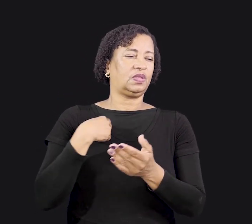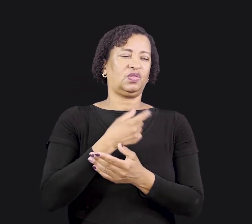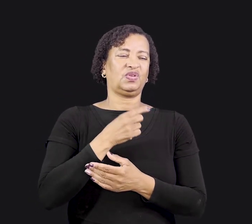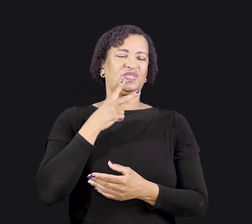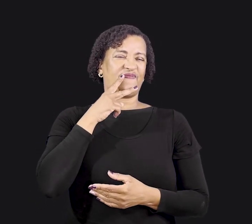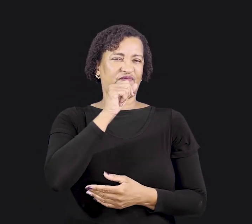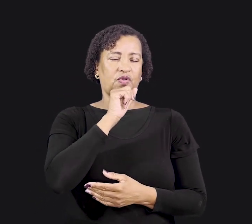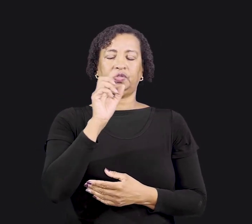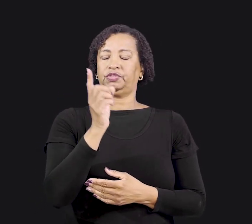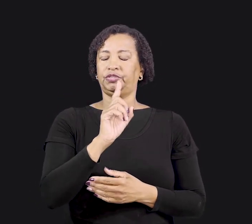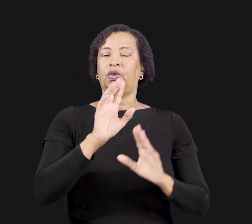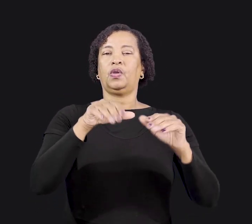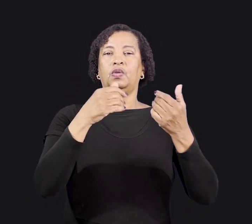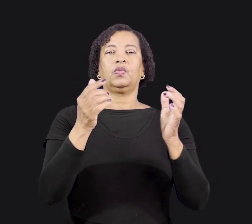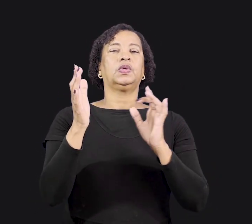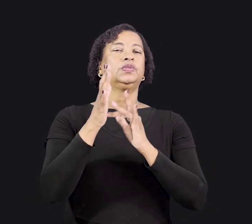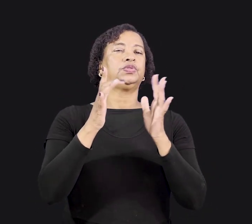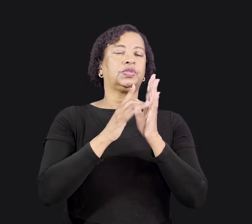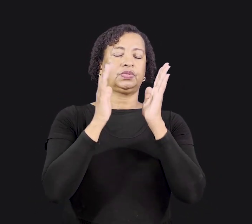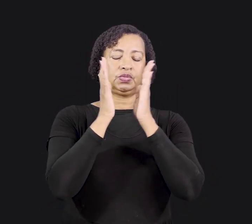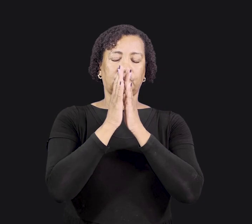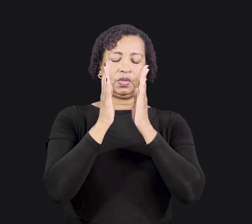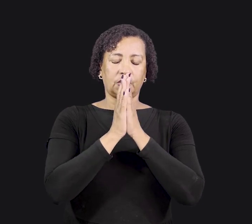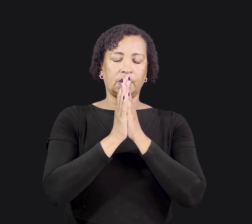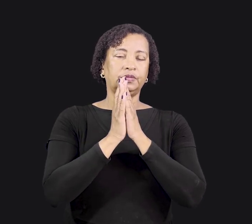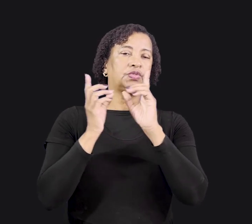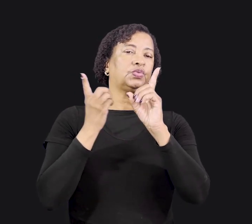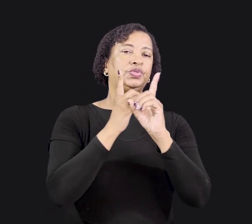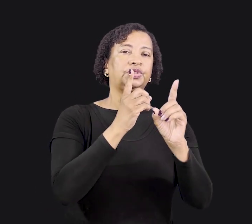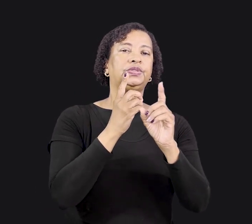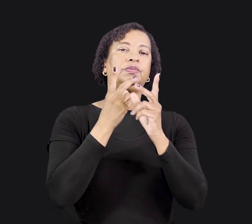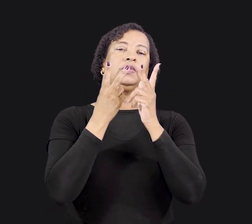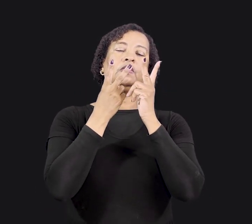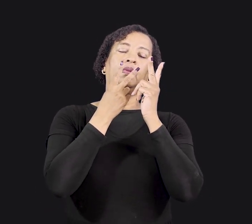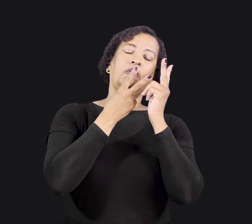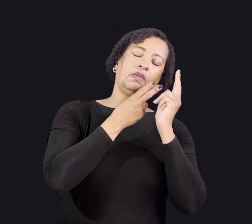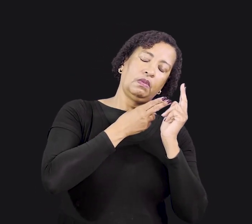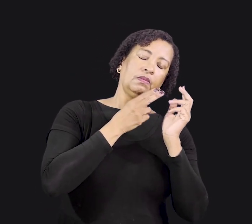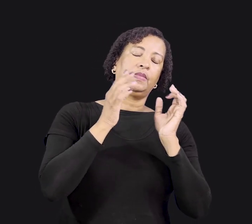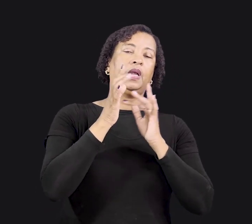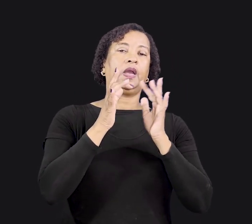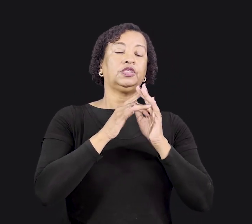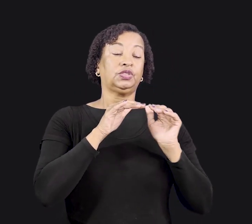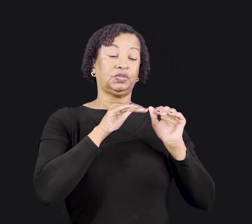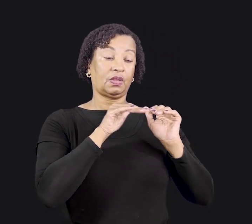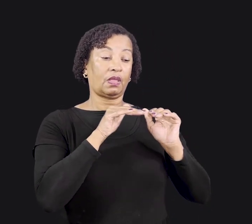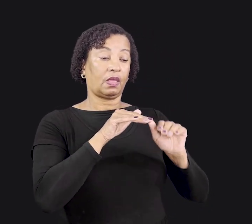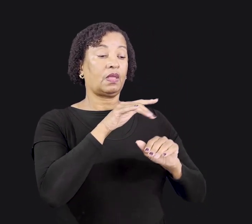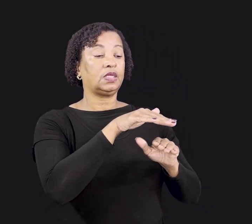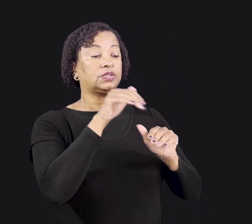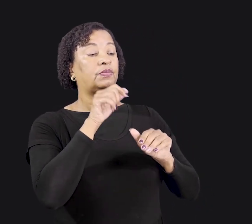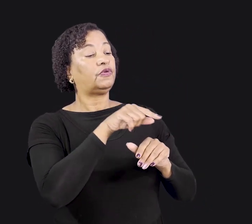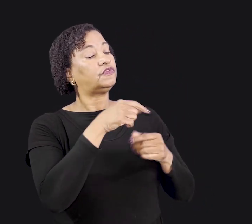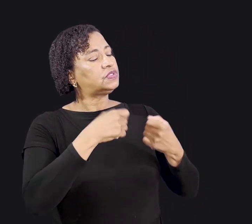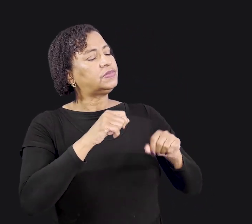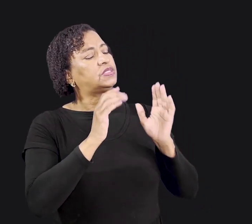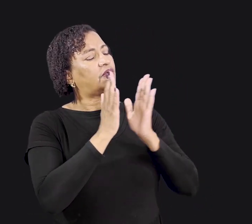Uma vez, enquanto Jesus orava, seus discípulos caíram no sono. Jesus os acordou e disse que eles deveriam ter ficado orando para